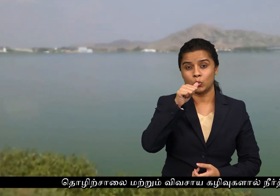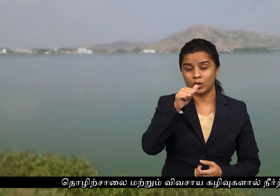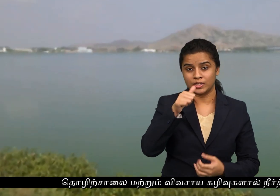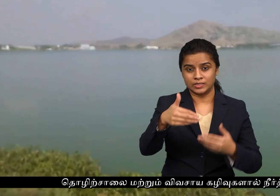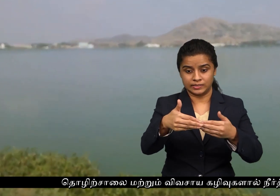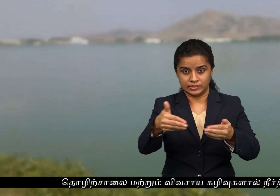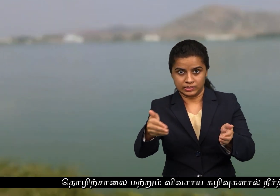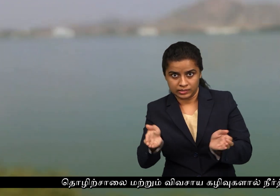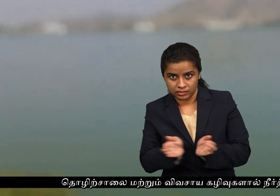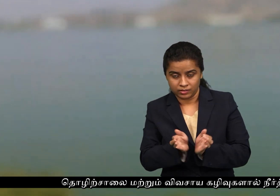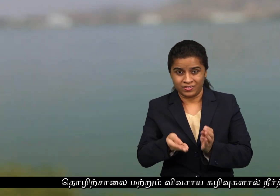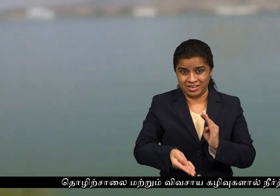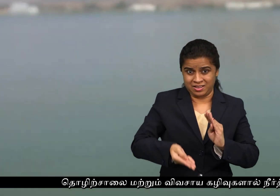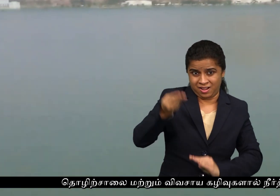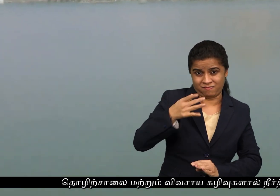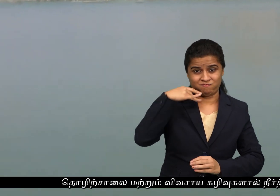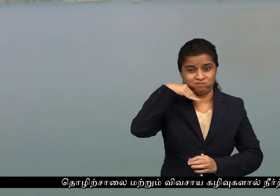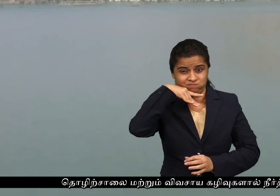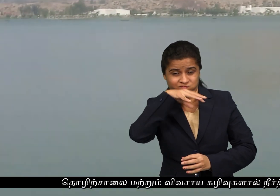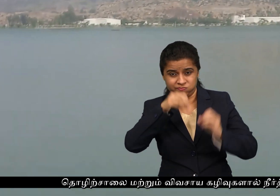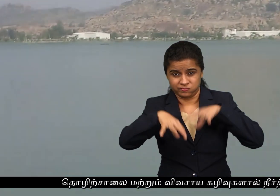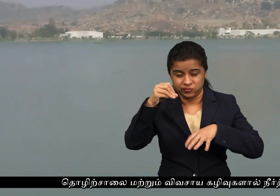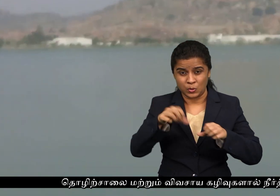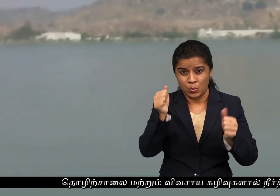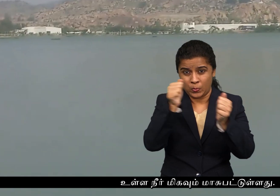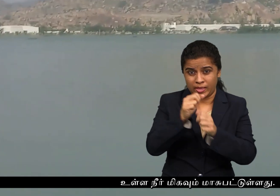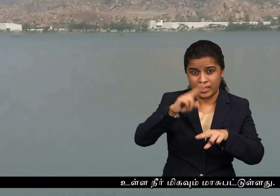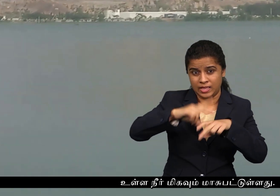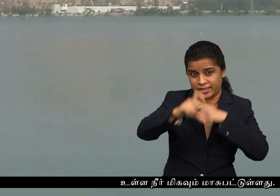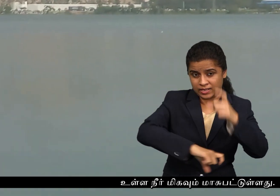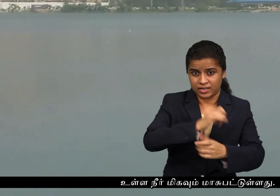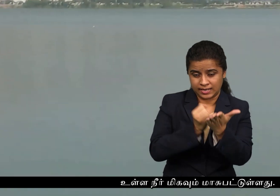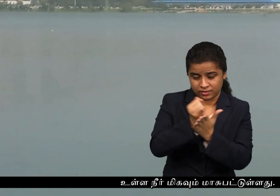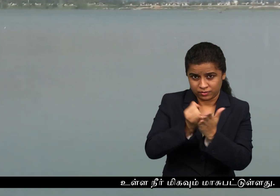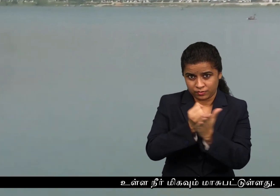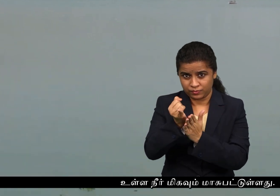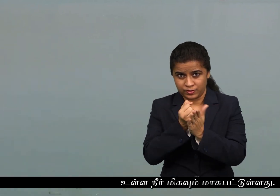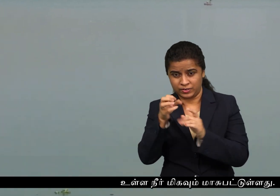தொழிற்சாலை மற்றும் விவசாய கழிவுகளால் நீர்த்தேக்கத்தில் உள்ள நீர் மிகவும் மாசுபட்டுள்ளது.